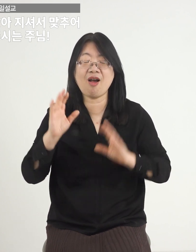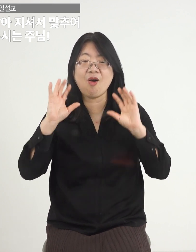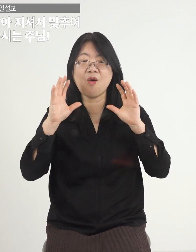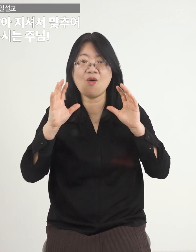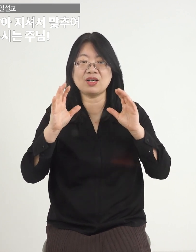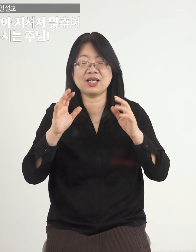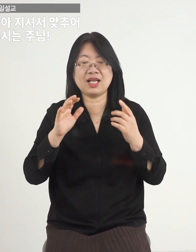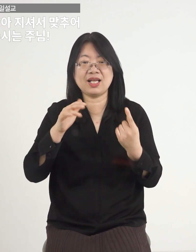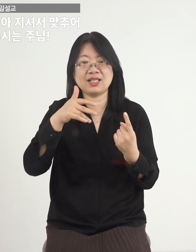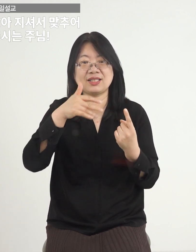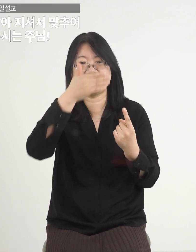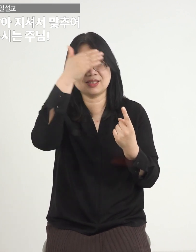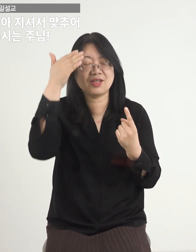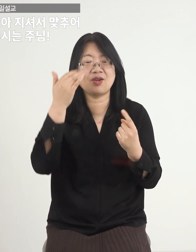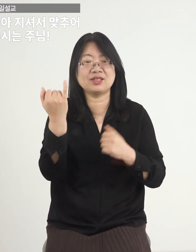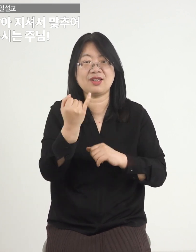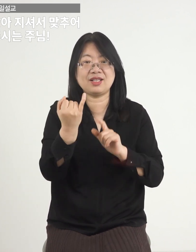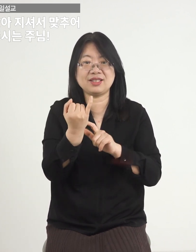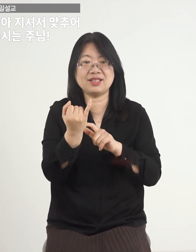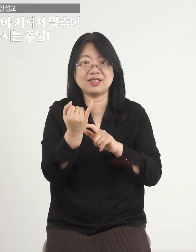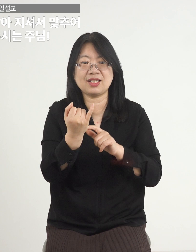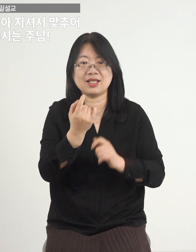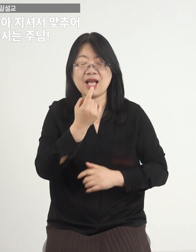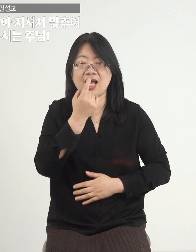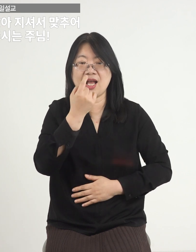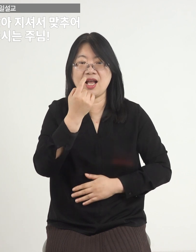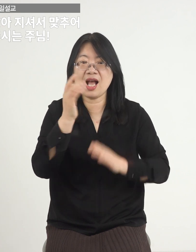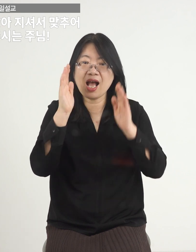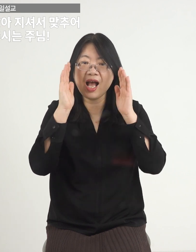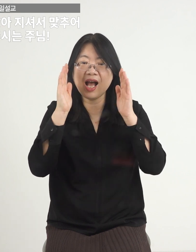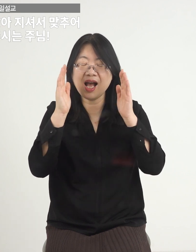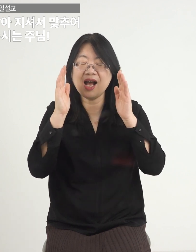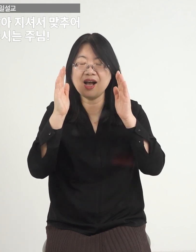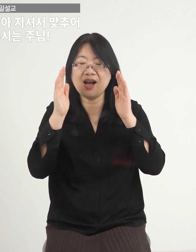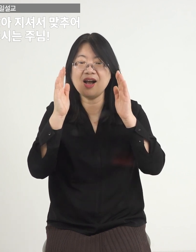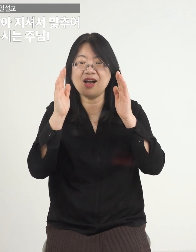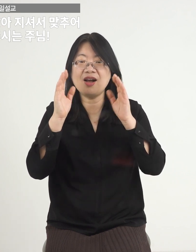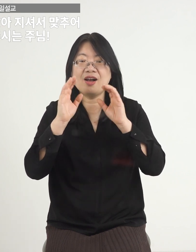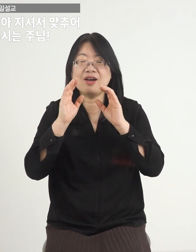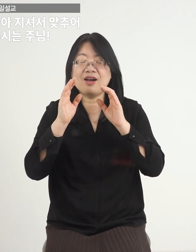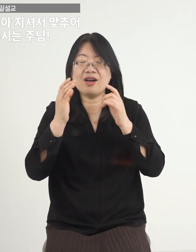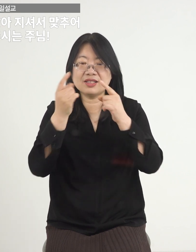어린 일청 자매들이 학원 선교부 출신들이 하셨는데